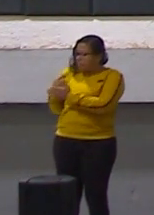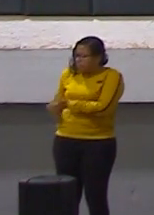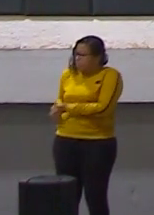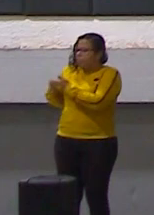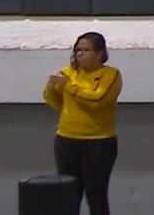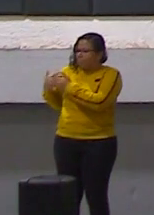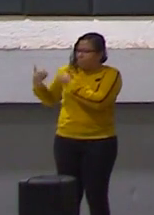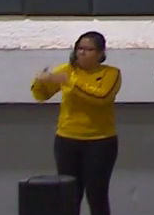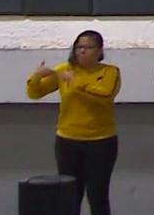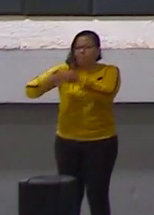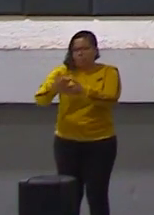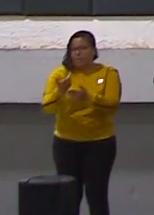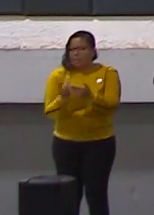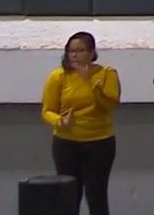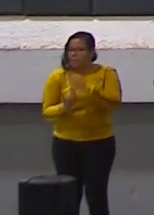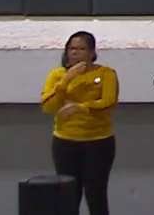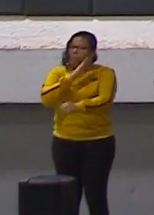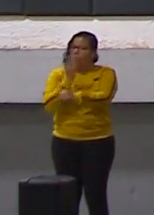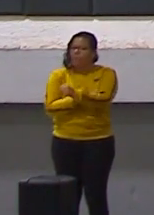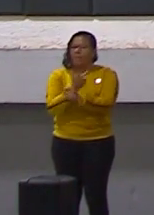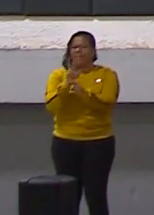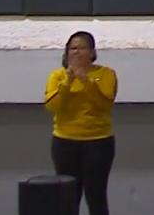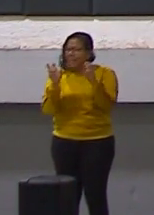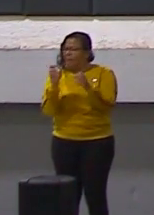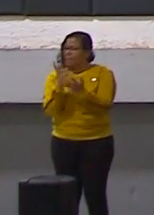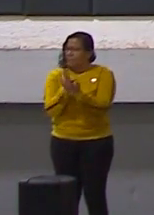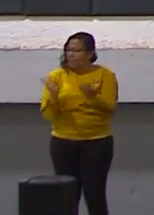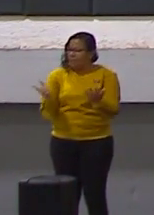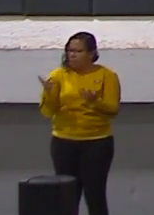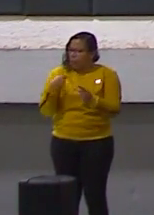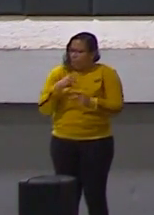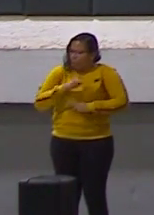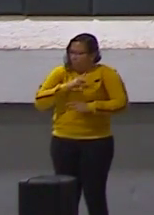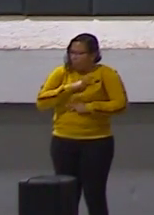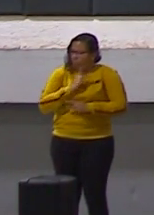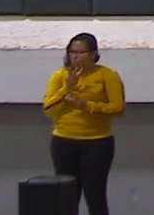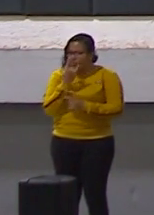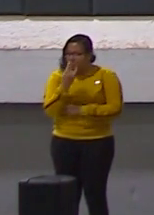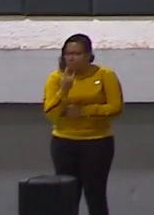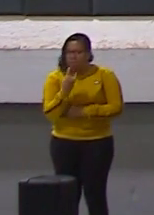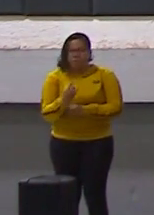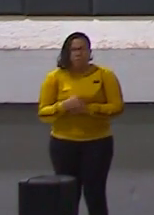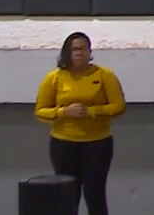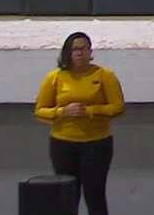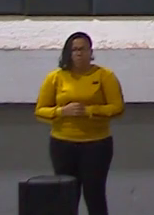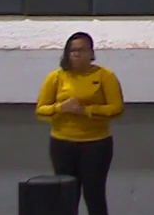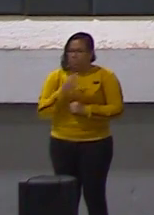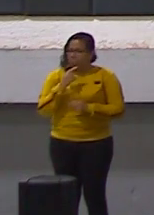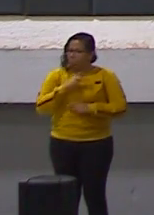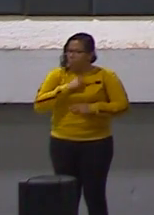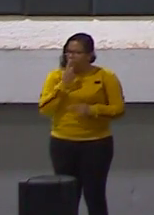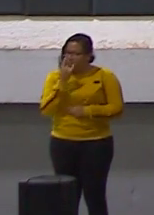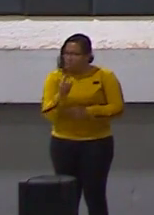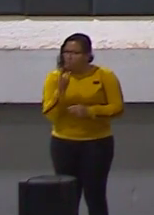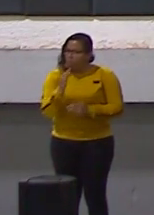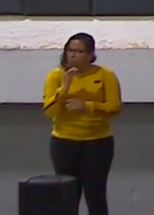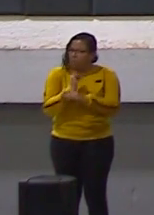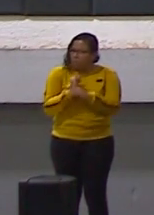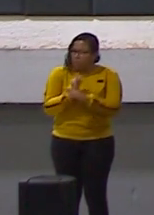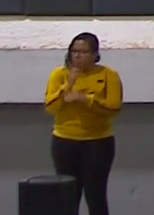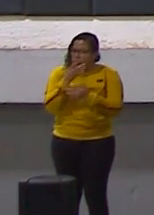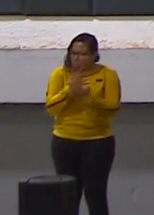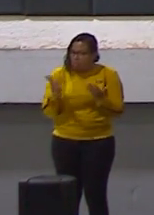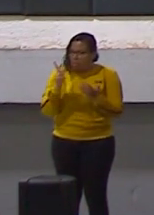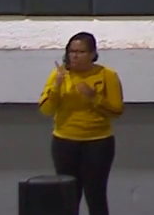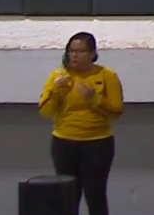aquellas temáticas y problemáticas que son por propias de su interés institucional así como nos corresponde a